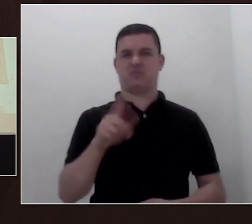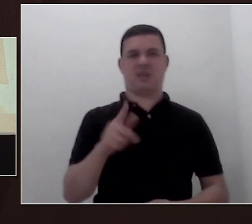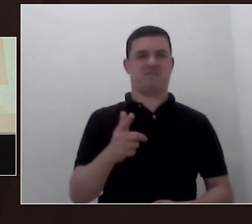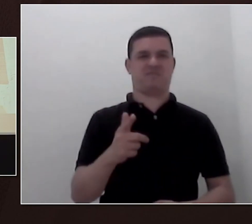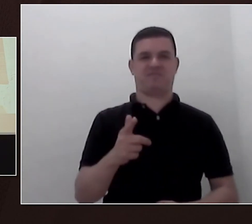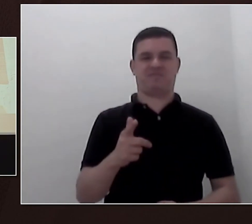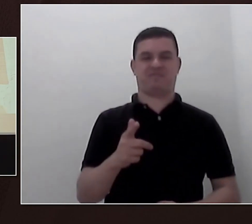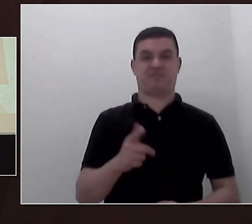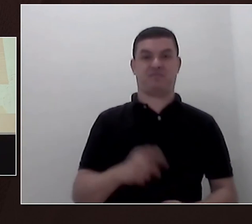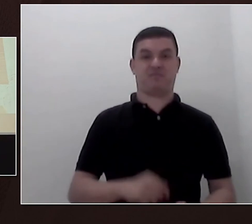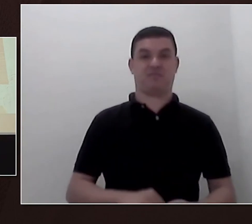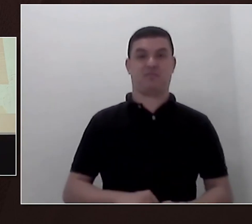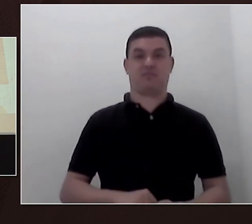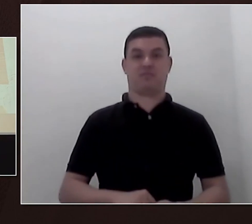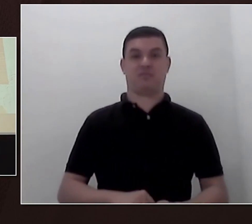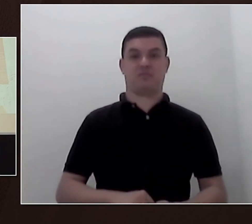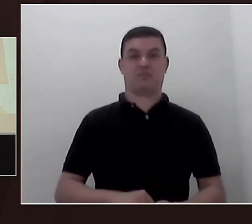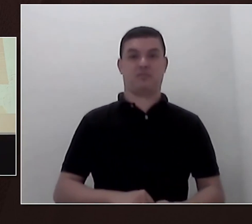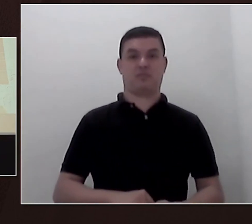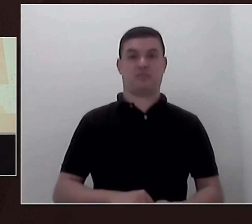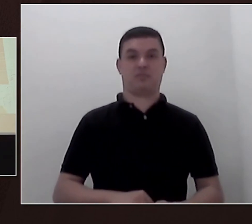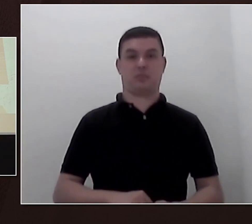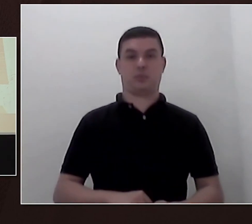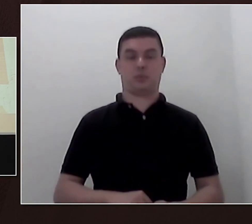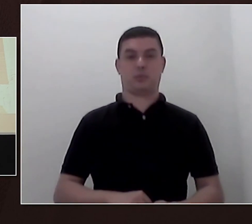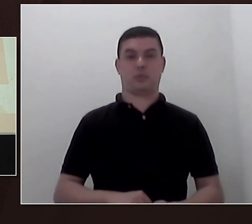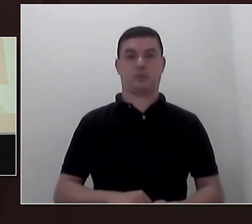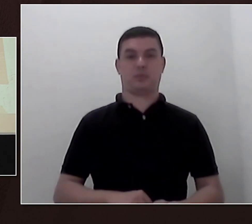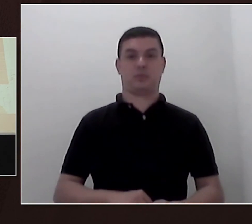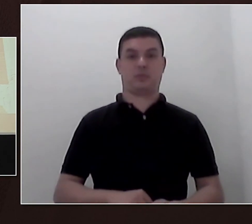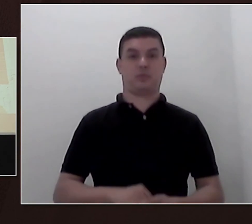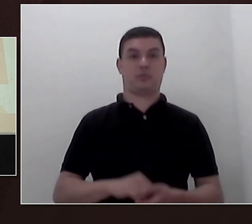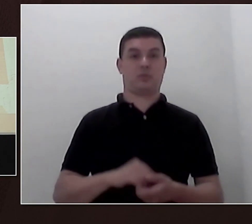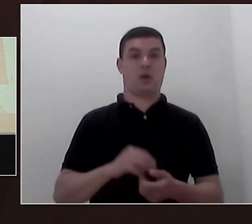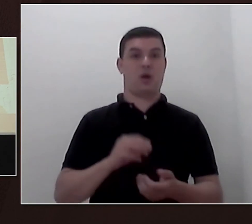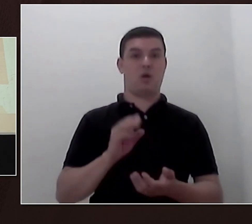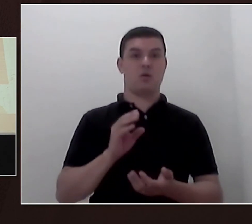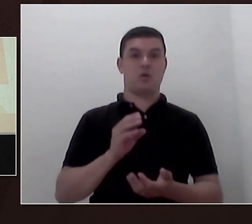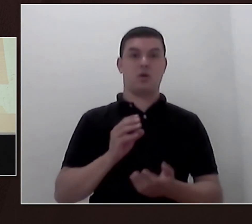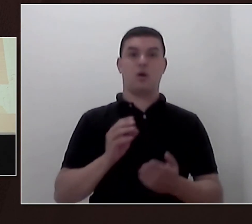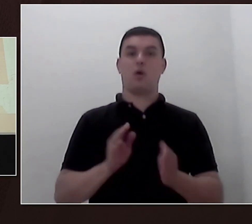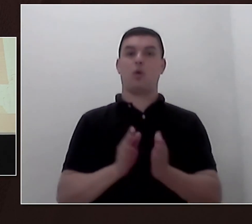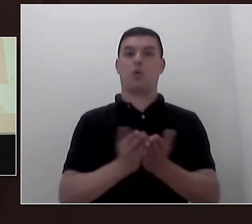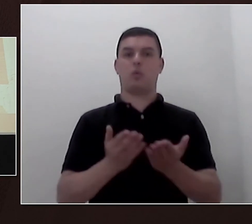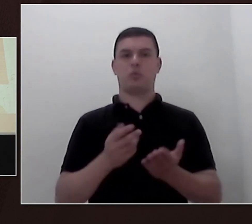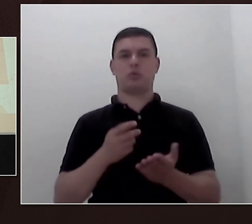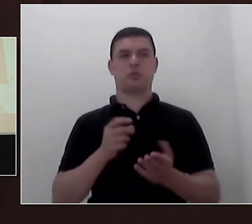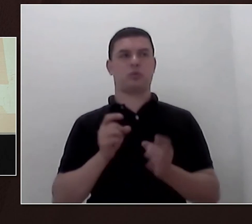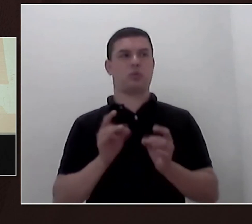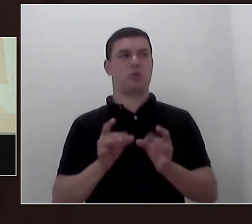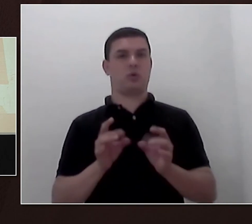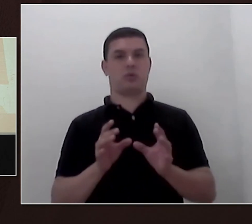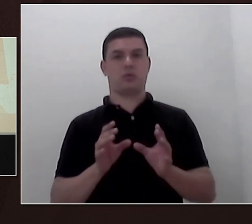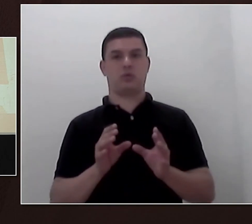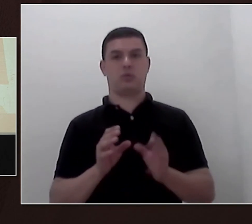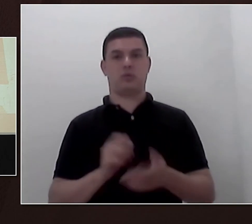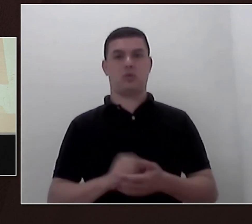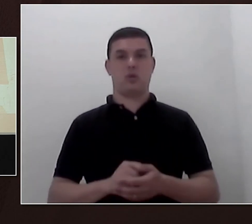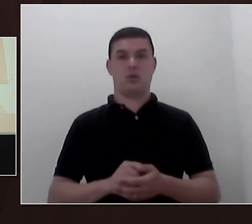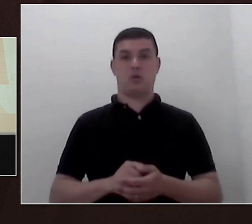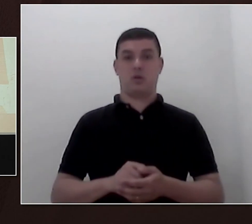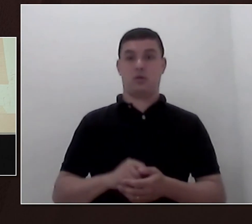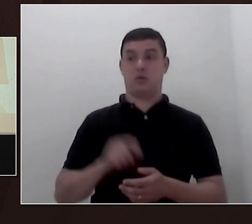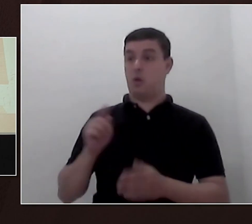eu ouvi uma comportora dizer, não é, essa semana, abordando uma senhora, a senhora quer, posso orar por você? Sim,